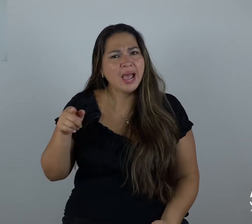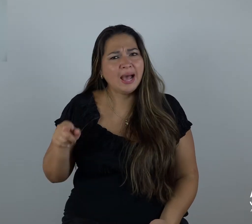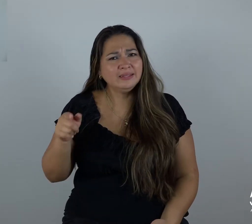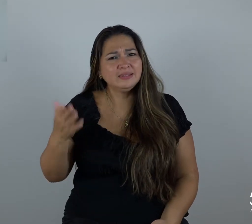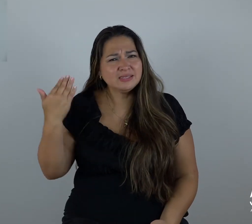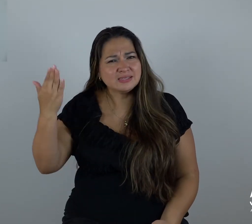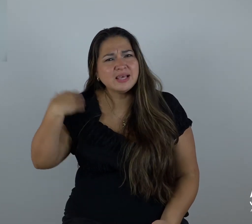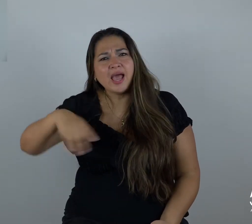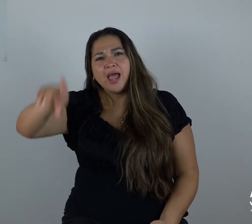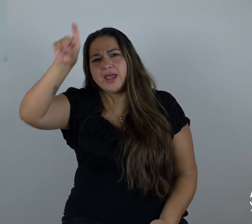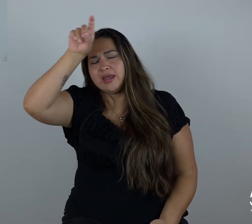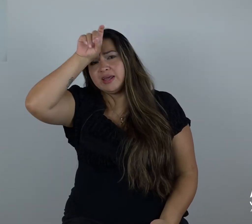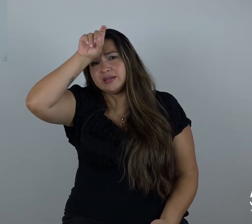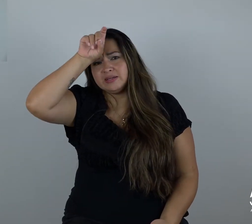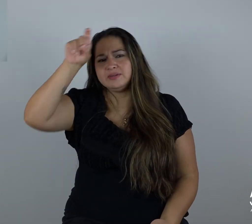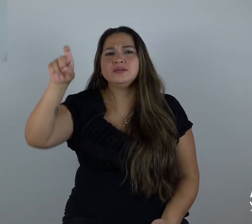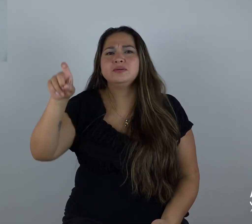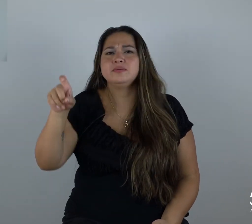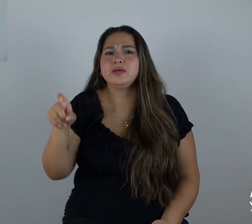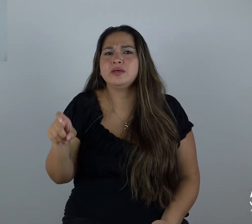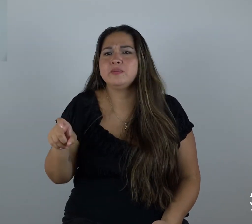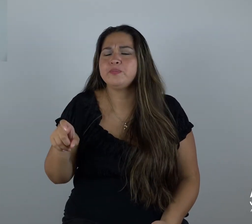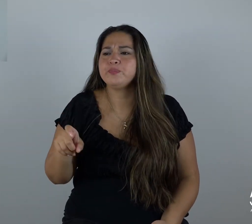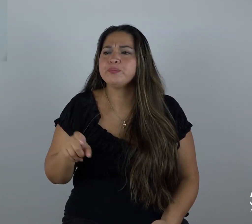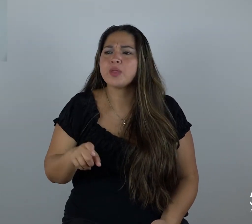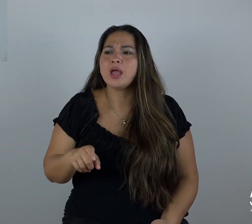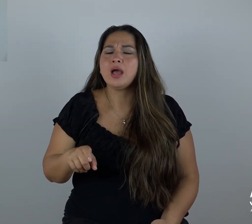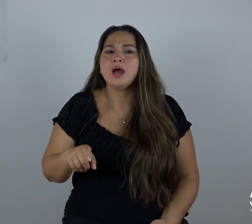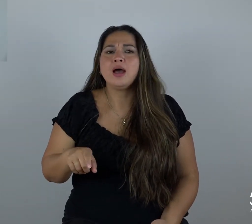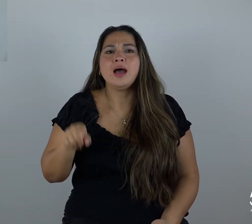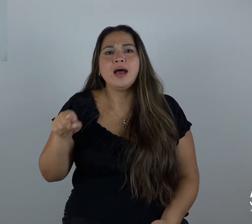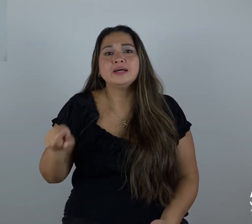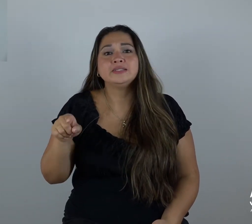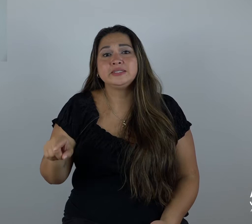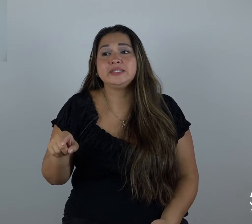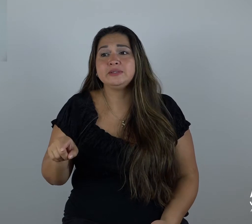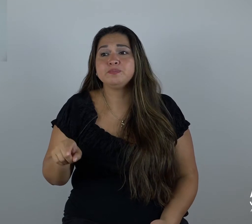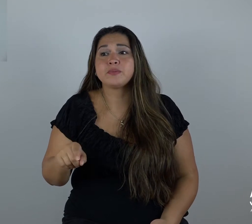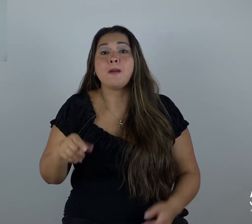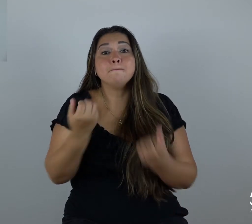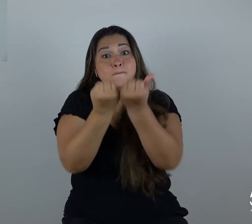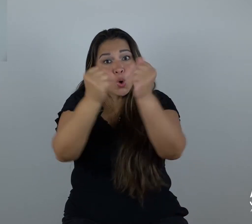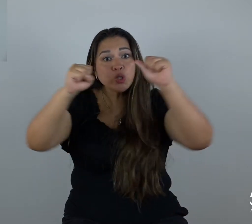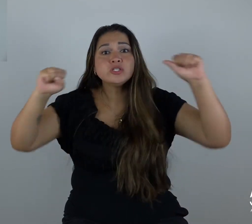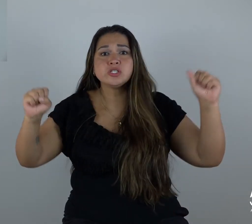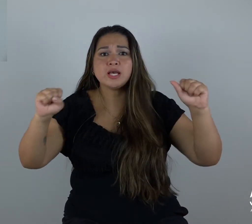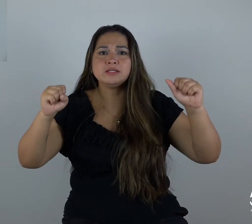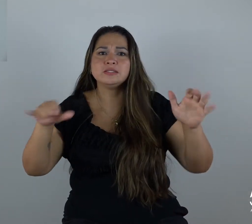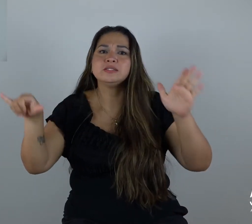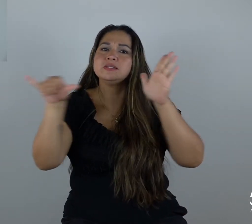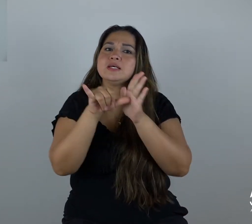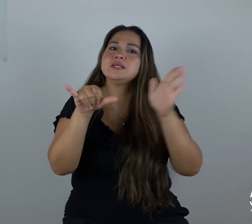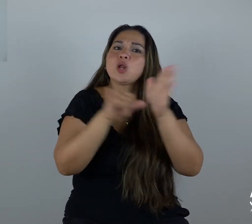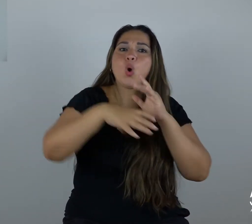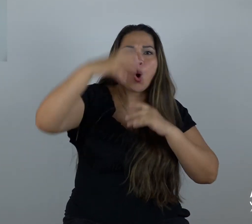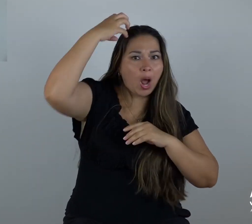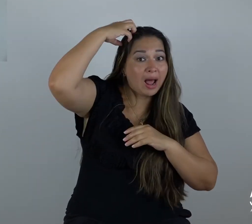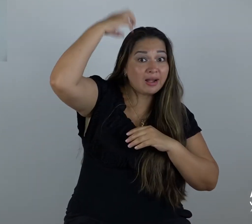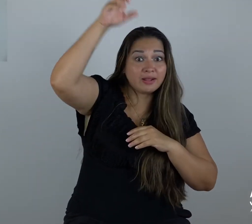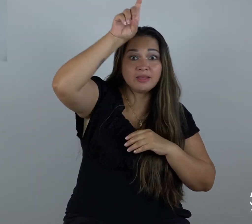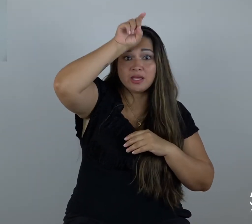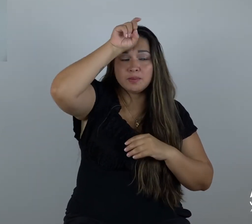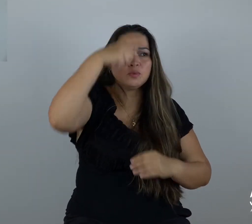aquellas que por boca de Moisés Dios habló al faraón, diciendo: si no dejas ir a mi pueblo, si no les